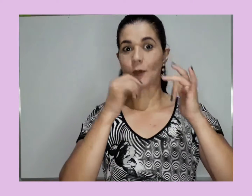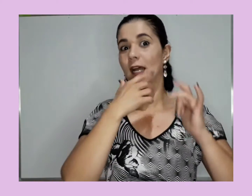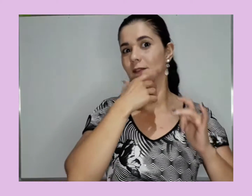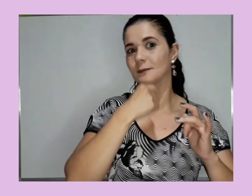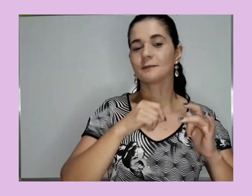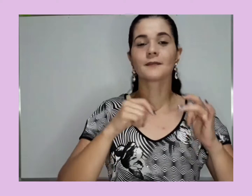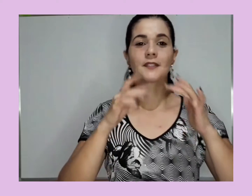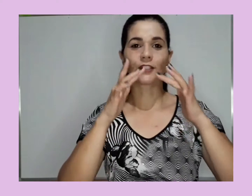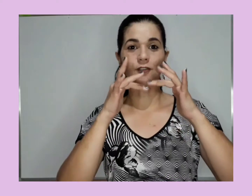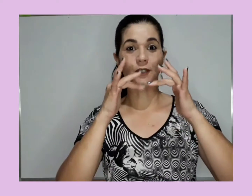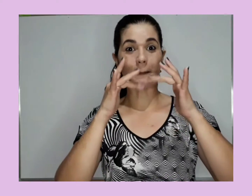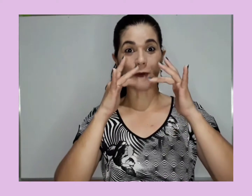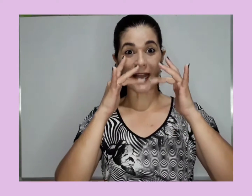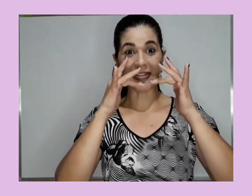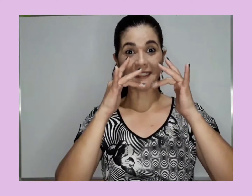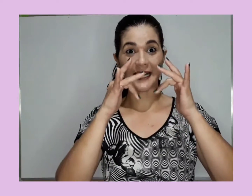namorado. Se for namorada,